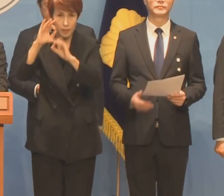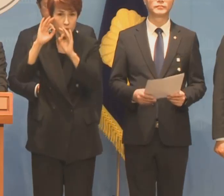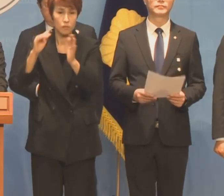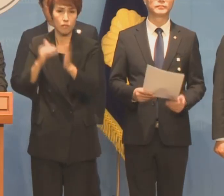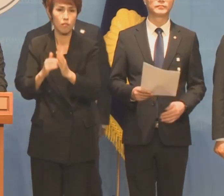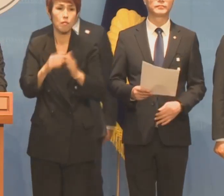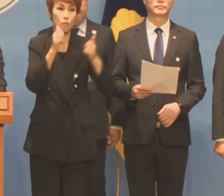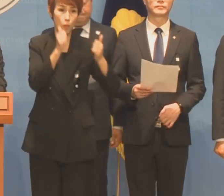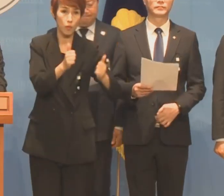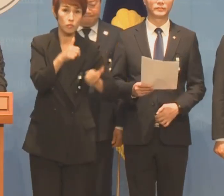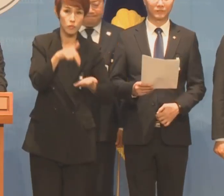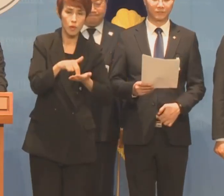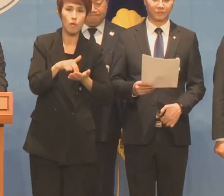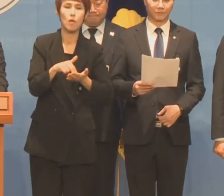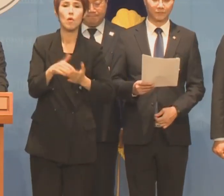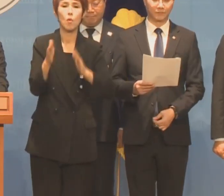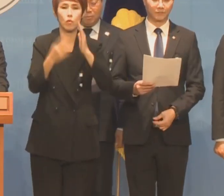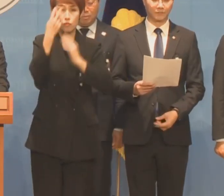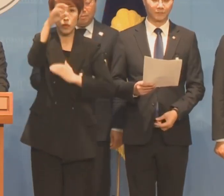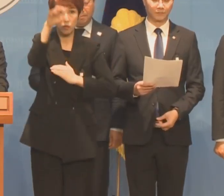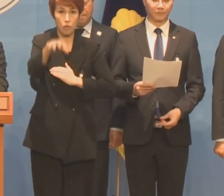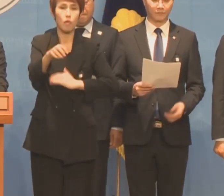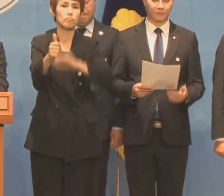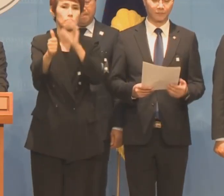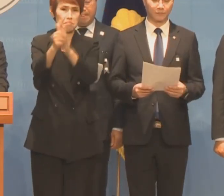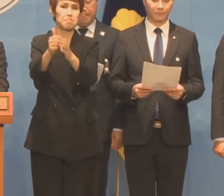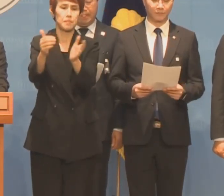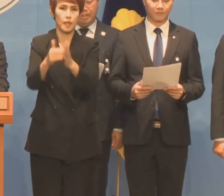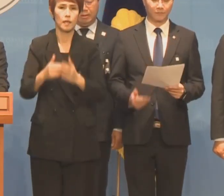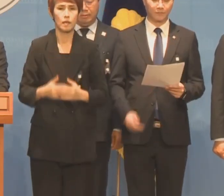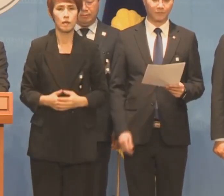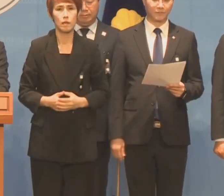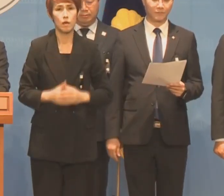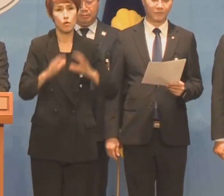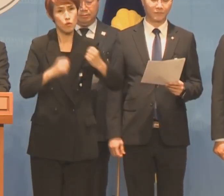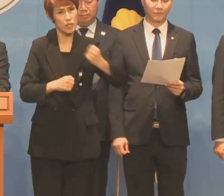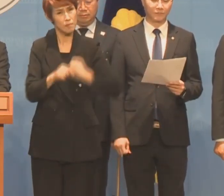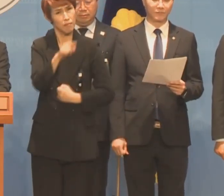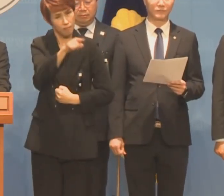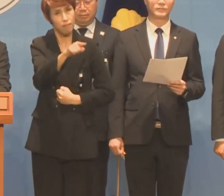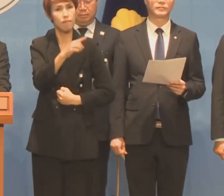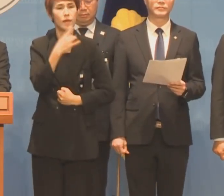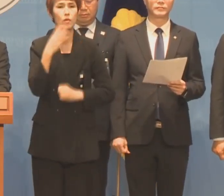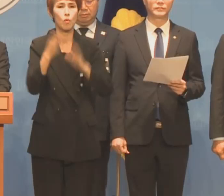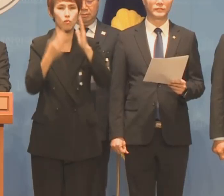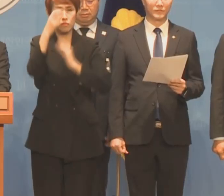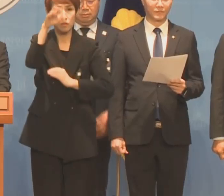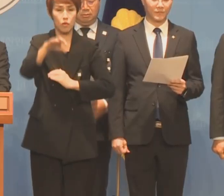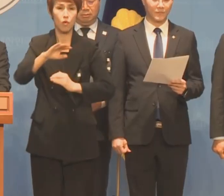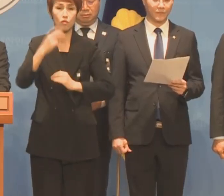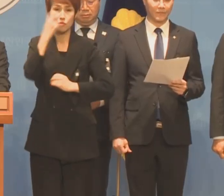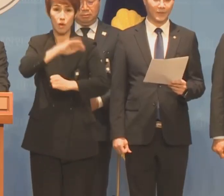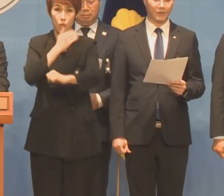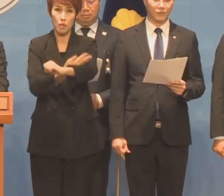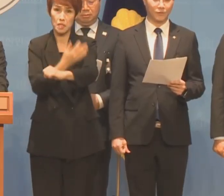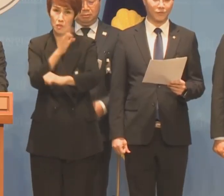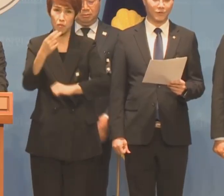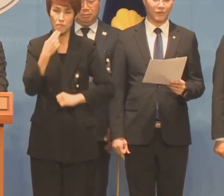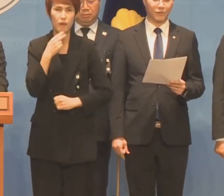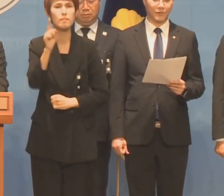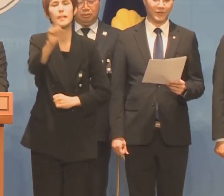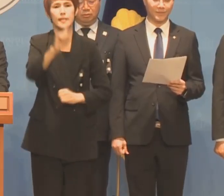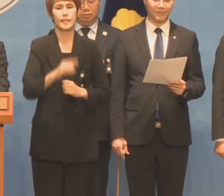법원도 공수처의 수사권을 인정하고 있습니다. 국힘만 공수처의 수사권을 인정하고 있지 않은 것입니다.